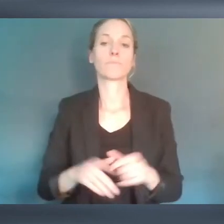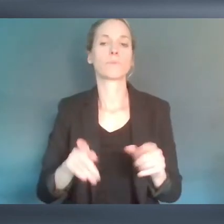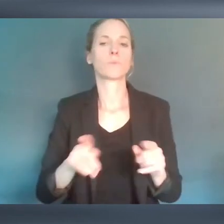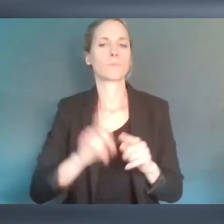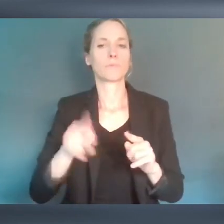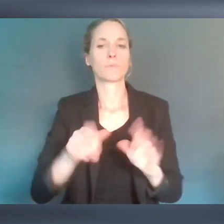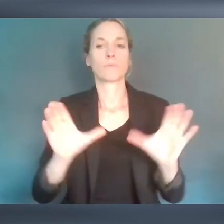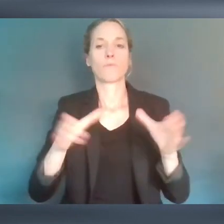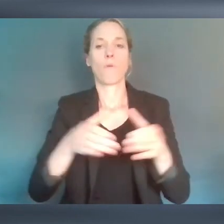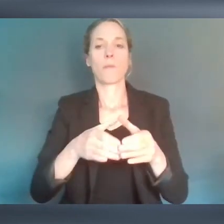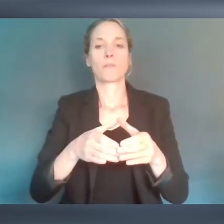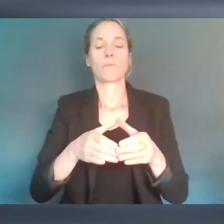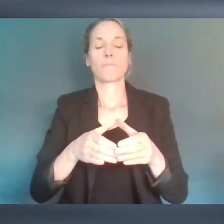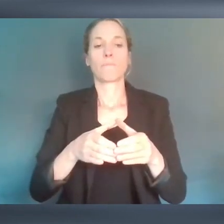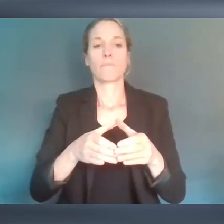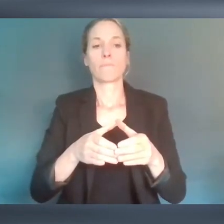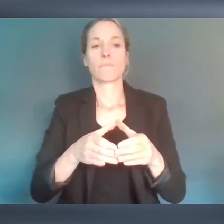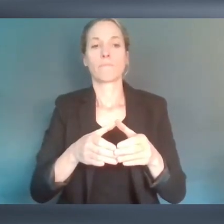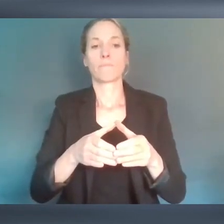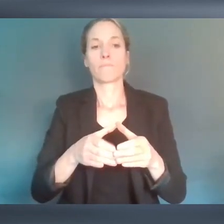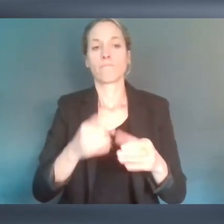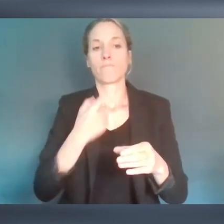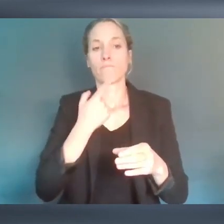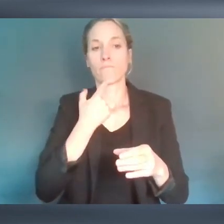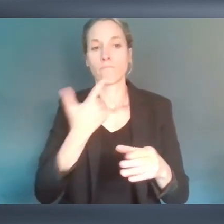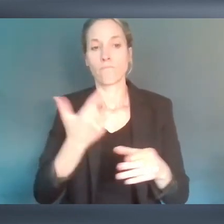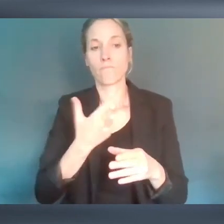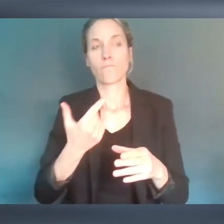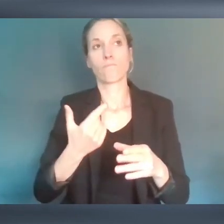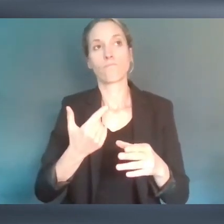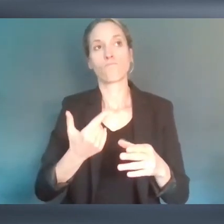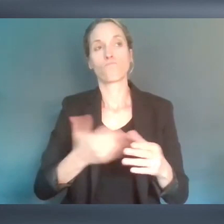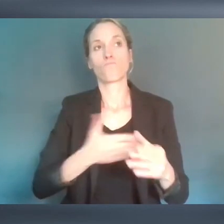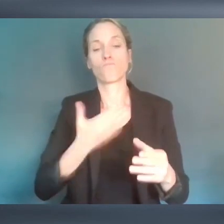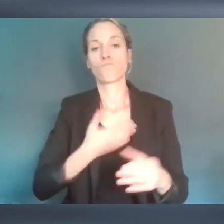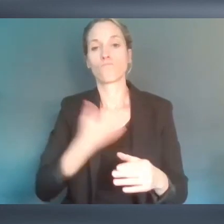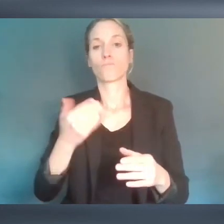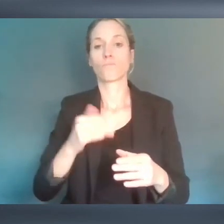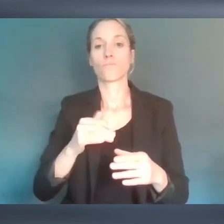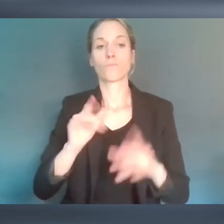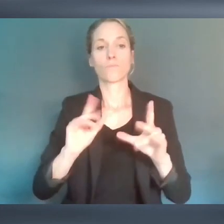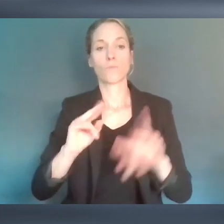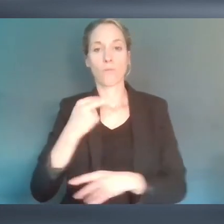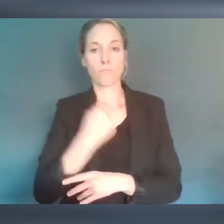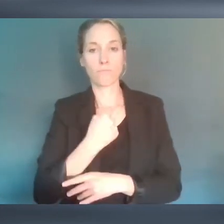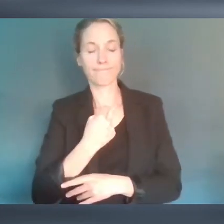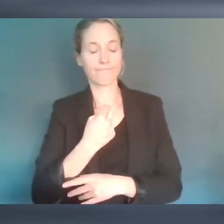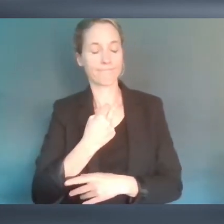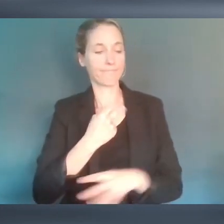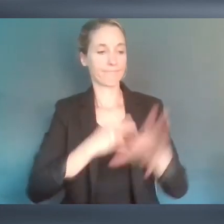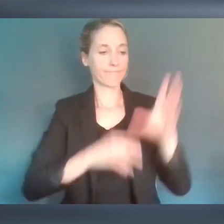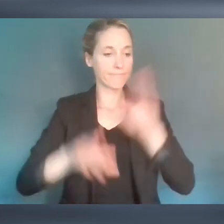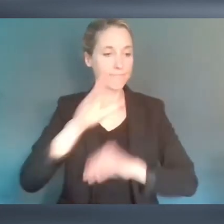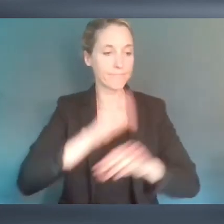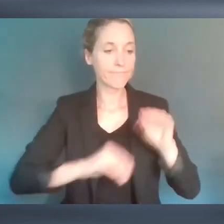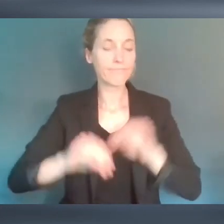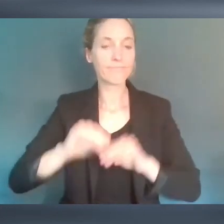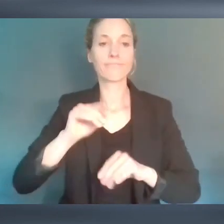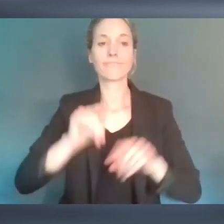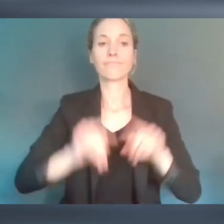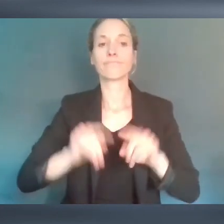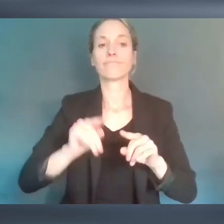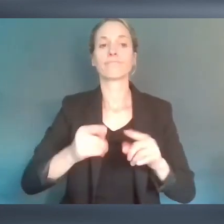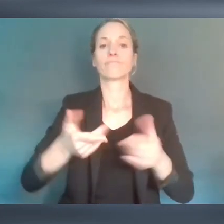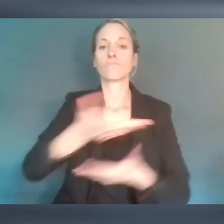temps différents, c'est des lectures, c'est des introspections, c'est du présentiel ou pas, c'est des examens peut-être. Et cela est